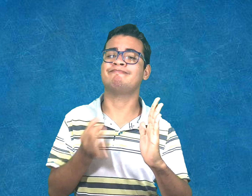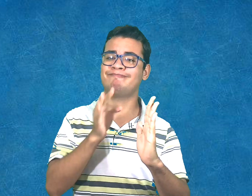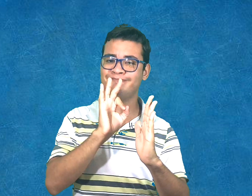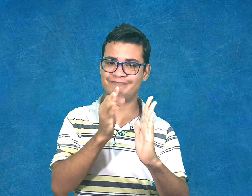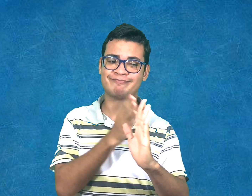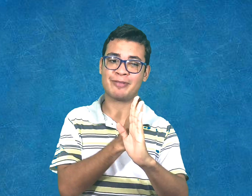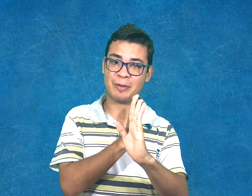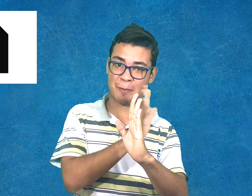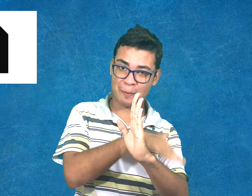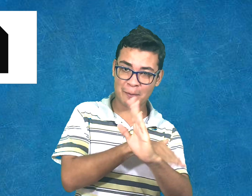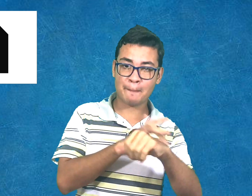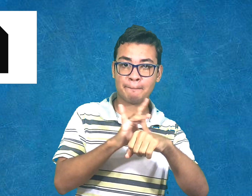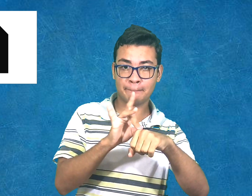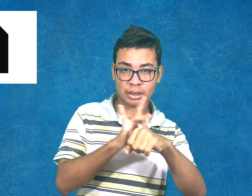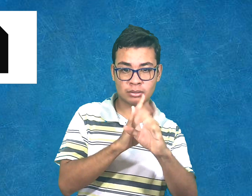ela preta e branca.